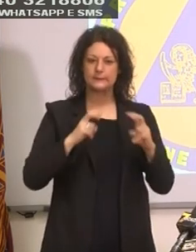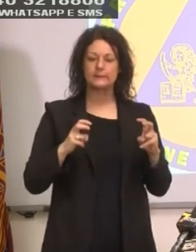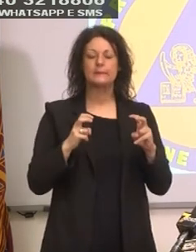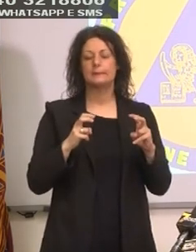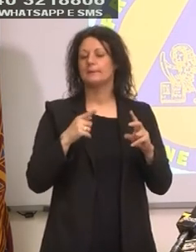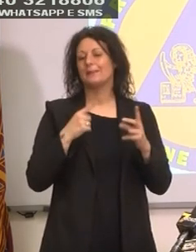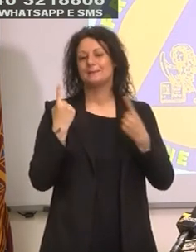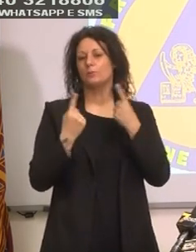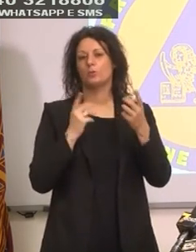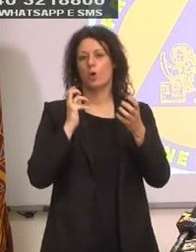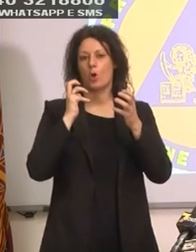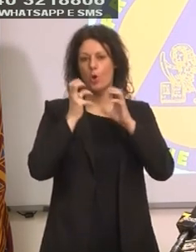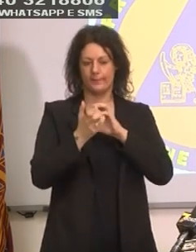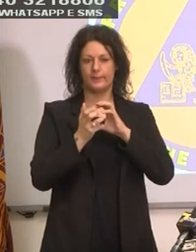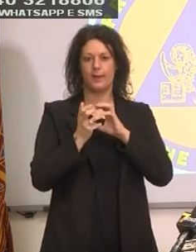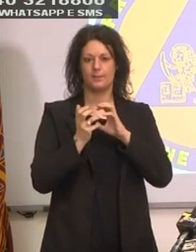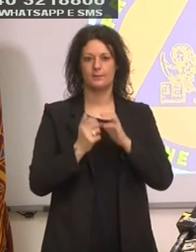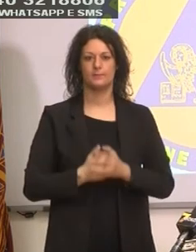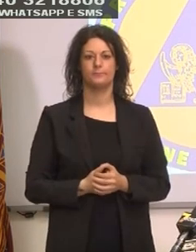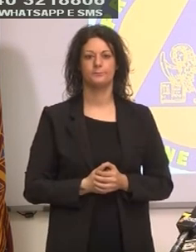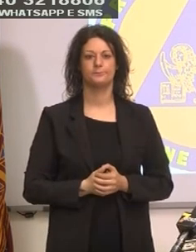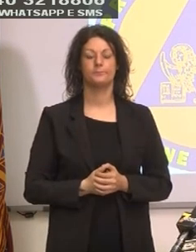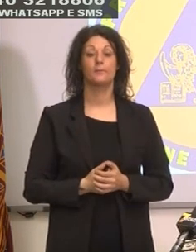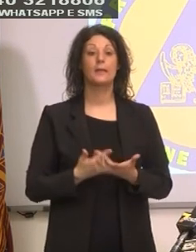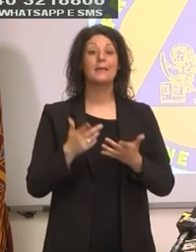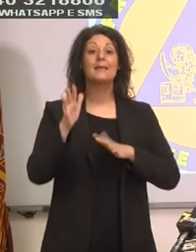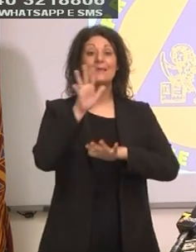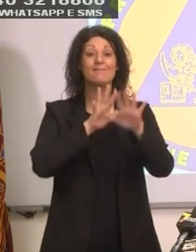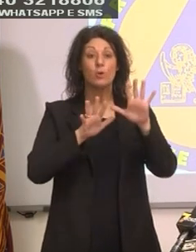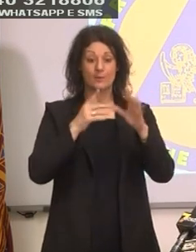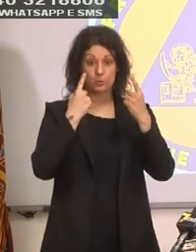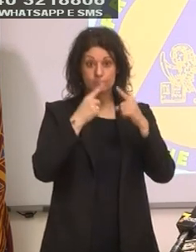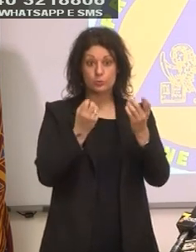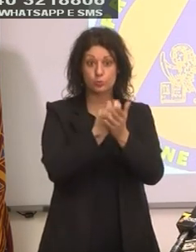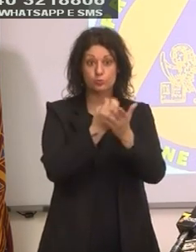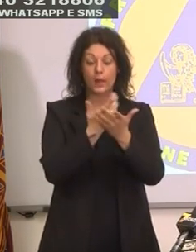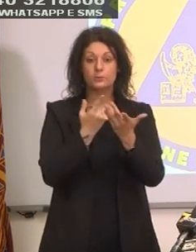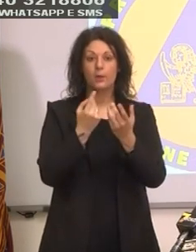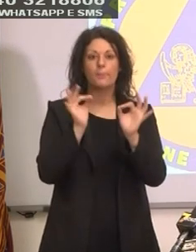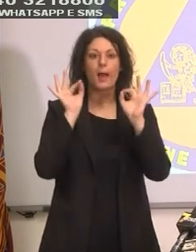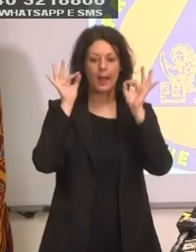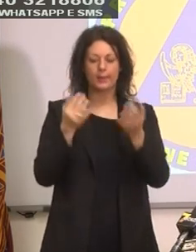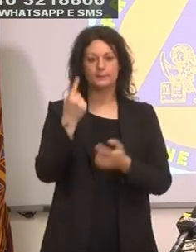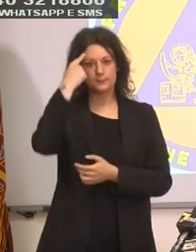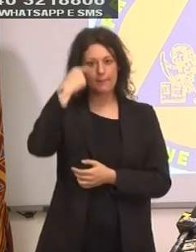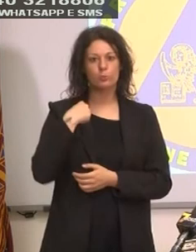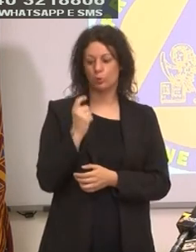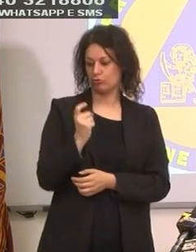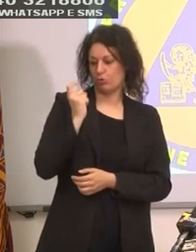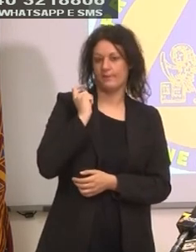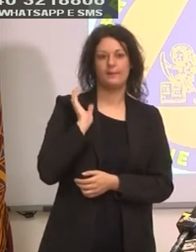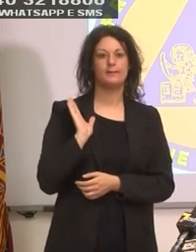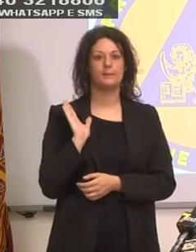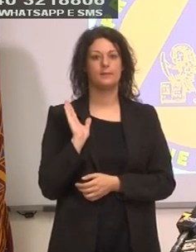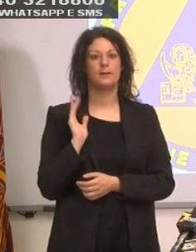complicata e noi l'abbiamo assolutamente, abbiamo avuto informazioni di questo giovedì. Tanto che la signora mi ha parlato e mi ha detto c'è un problema, devo parlarti,